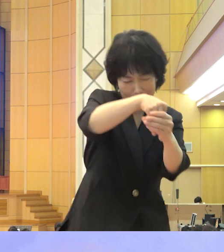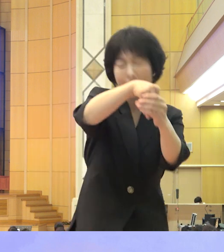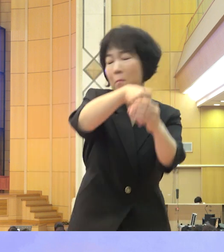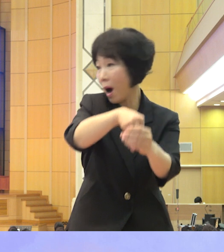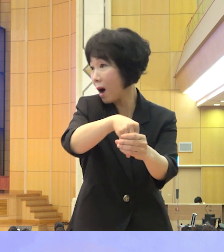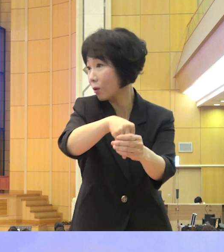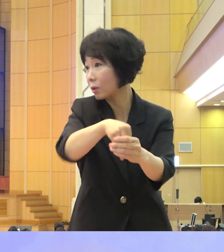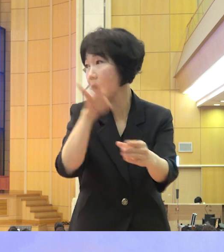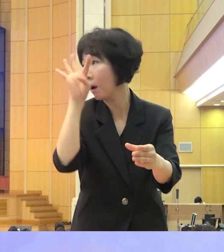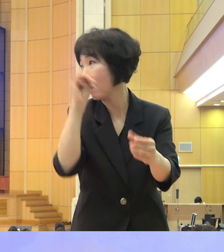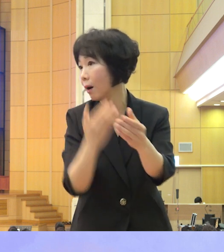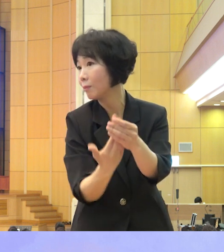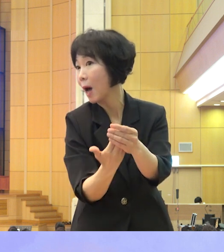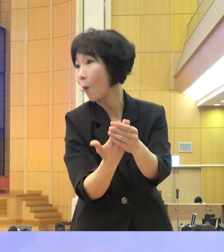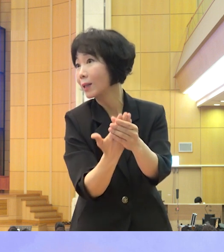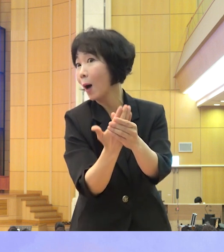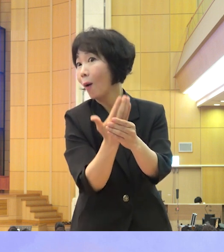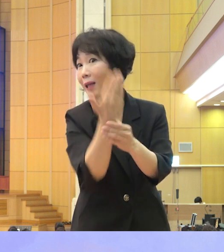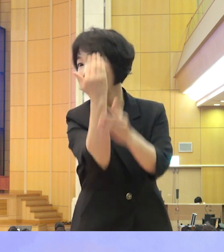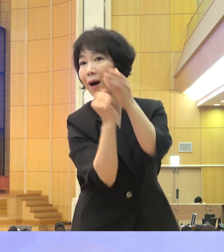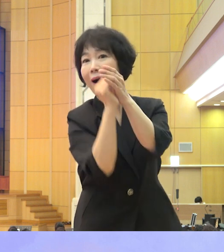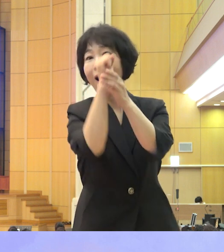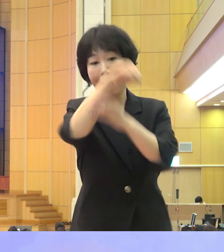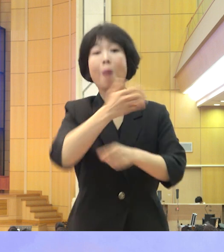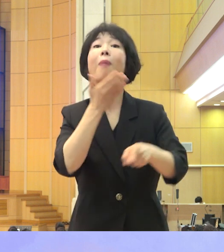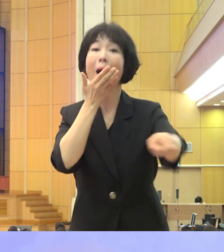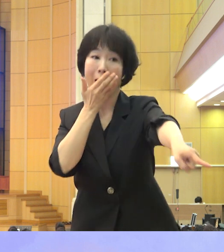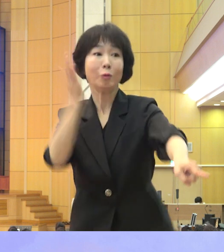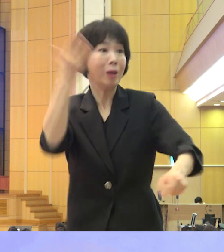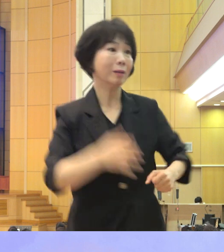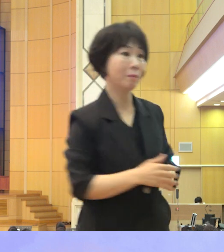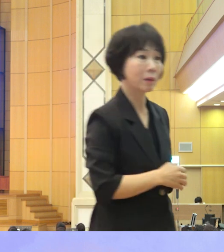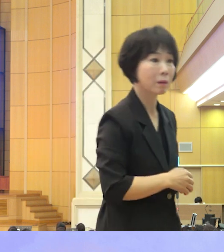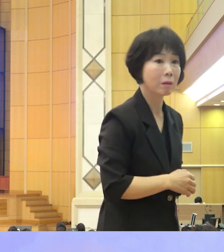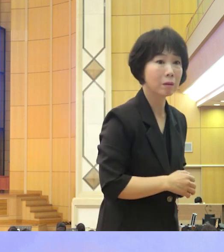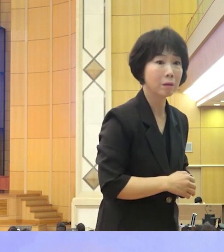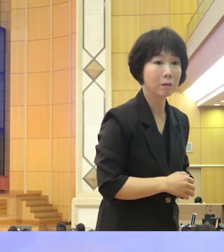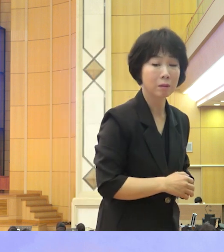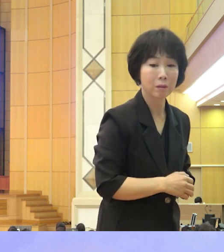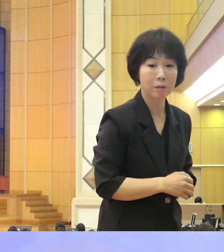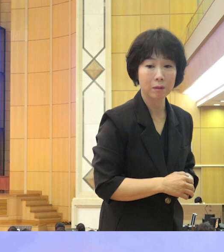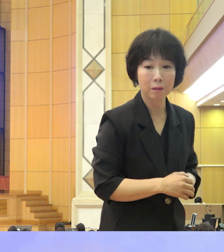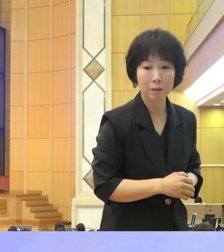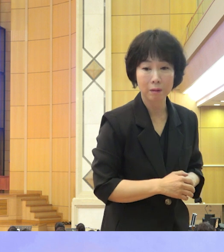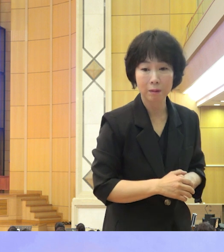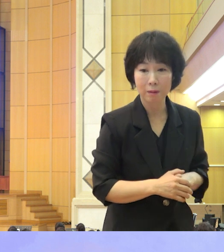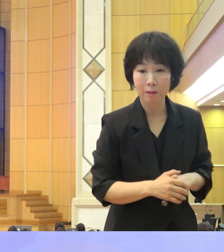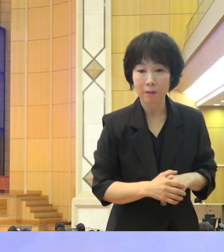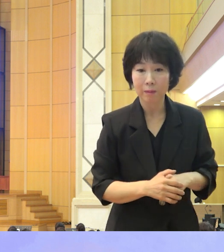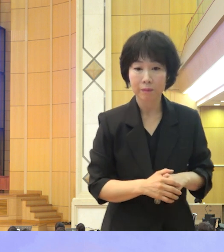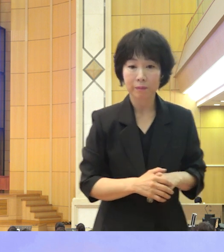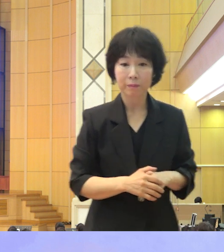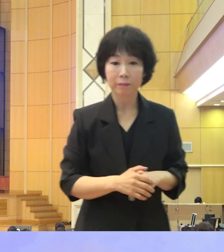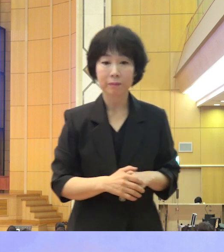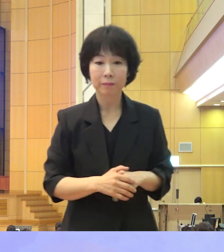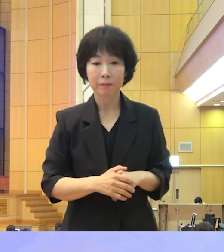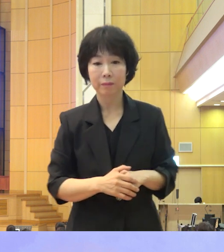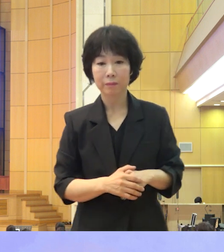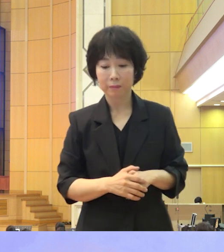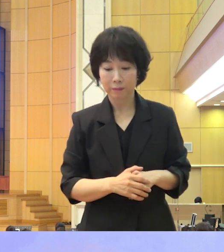같지만 알곡은 다시 싹이나 살고 죽정이는 죽어 썩는 것으로 끝나는 거예요. 그러니까